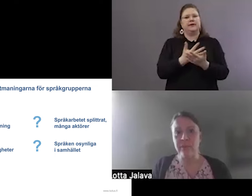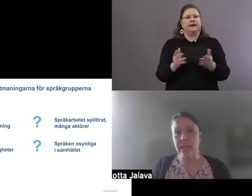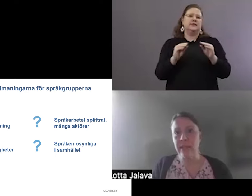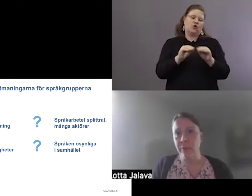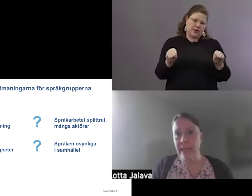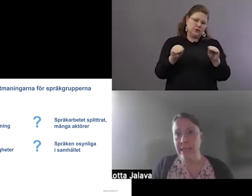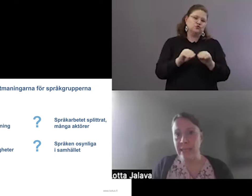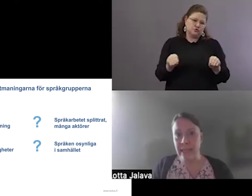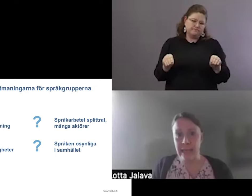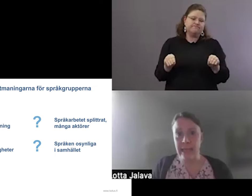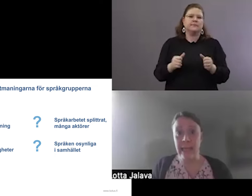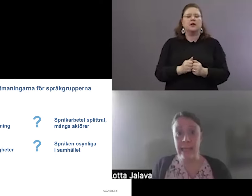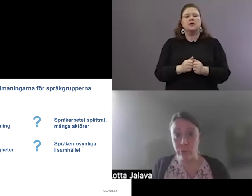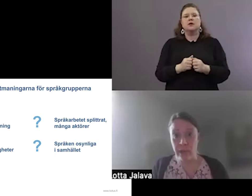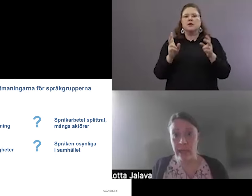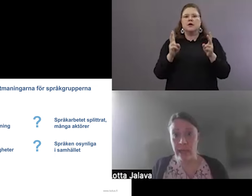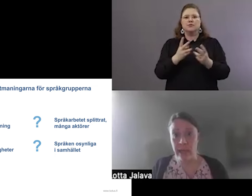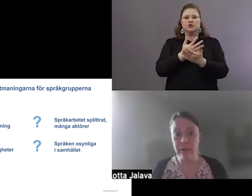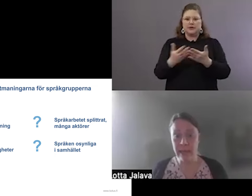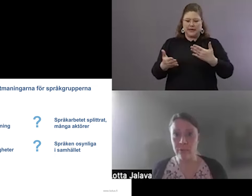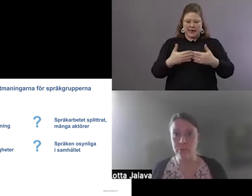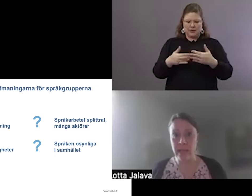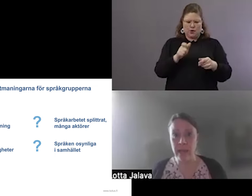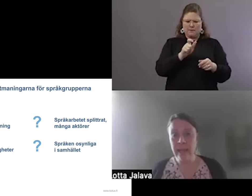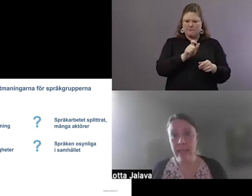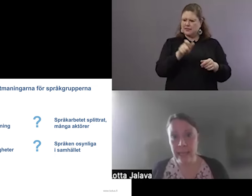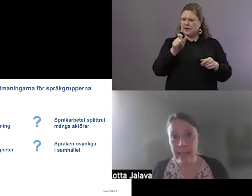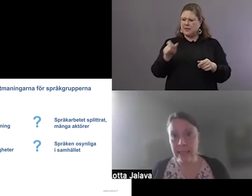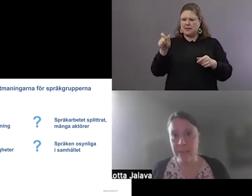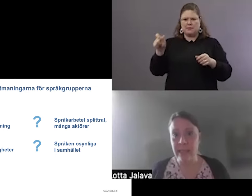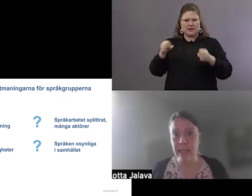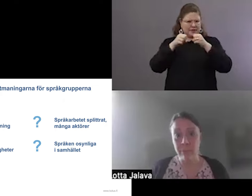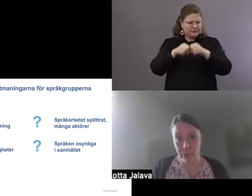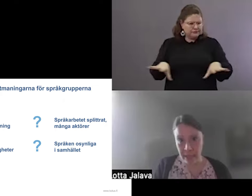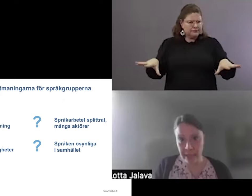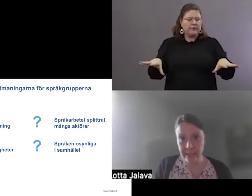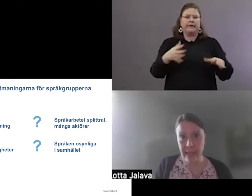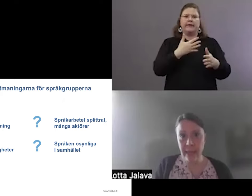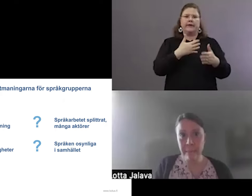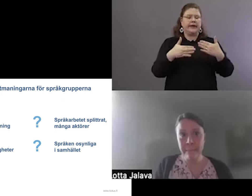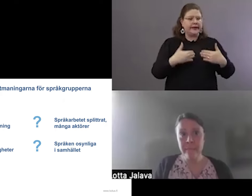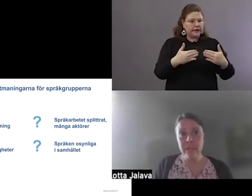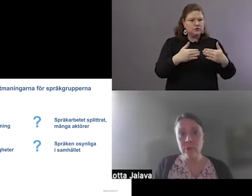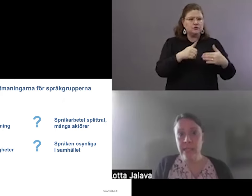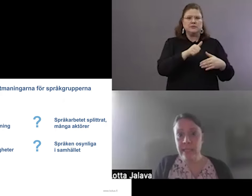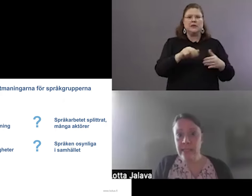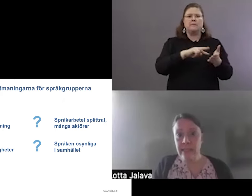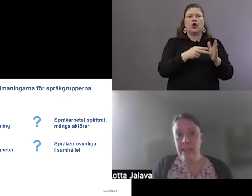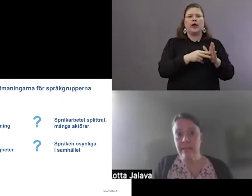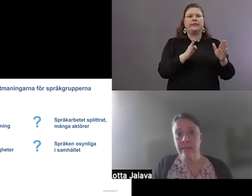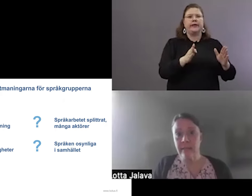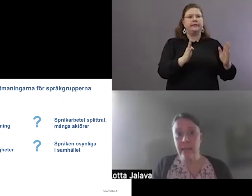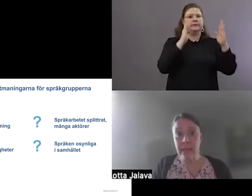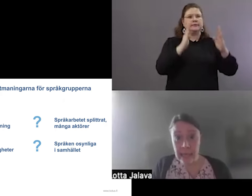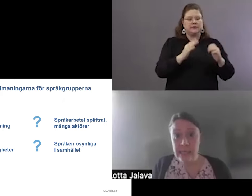hajaantunut ja tämmöinen pätkittäinen kielityö, eli paljon elvytystä ja kielen kehittämistä tehdään projekteina. Toisaalta